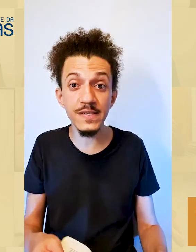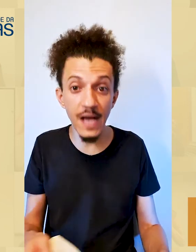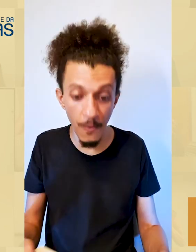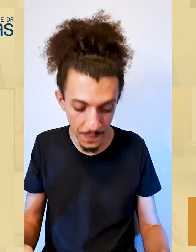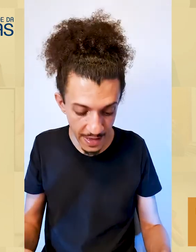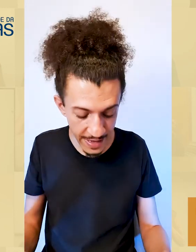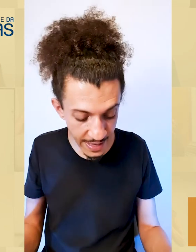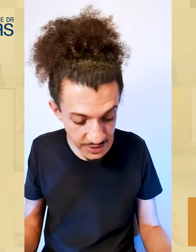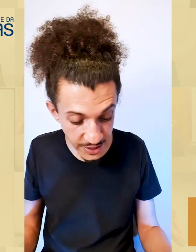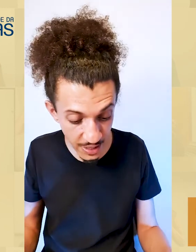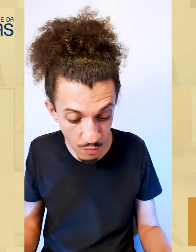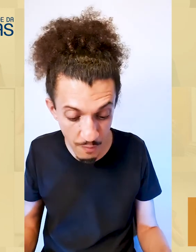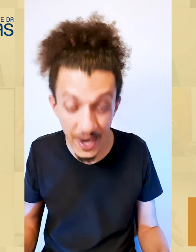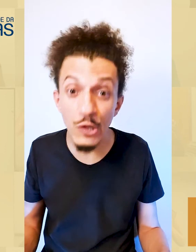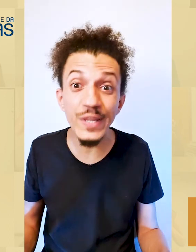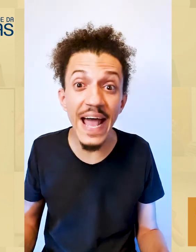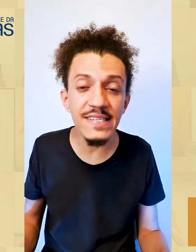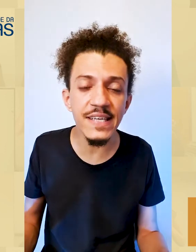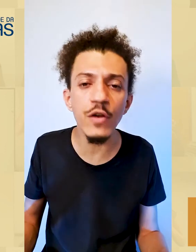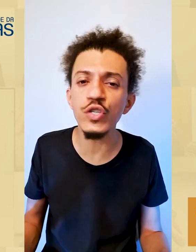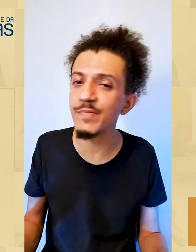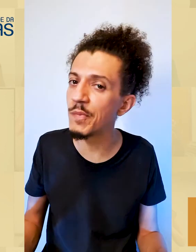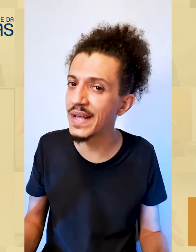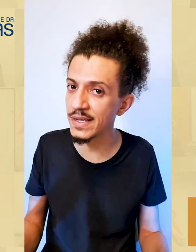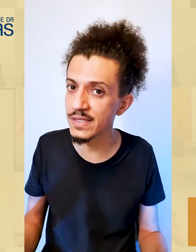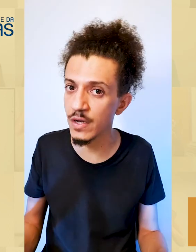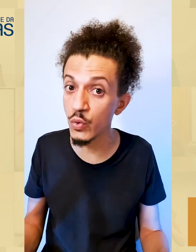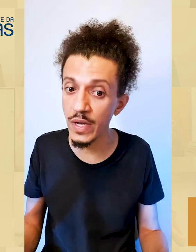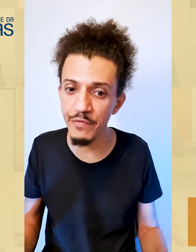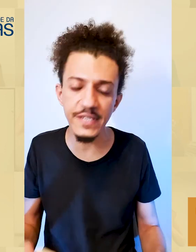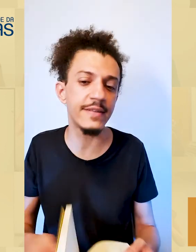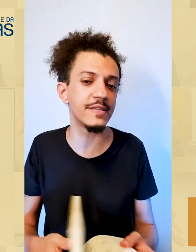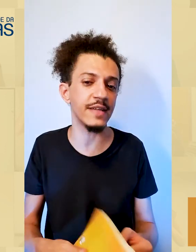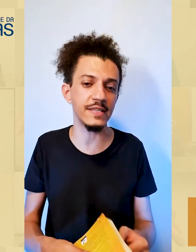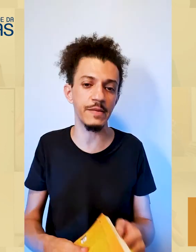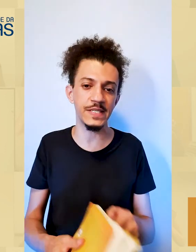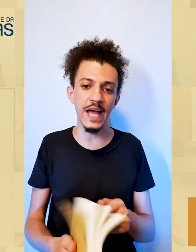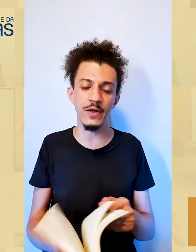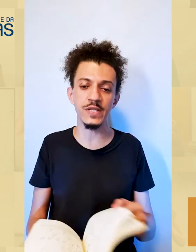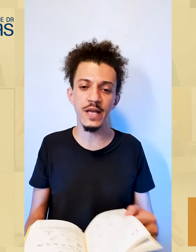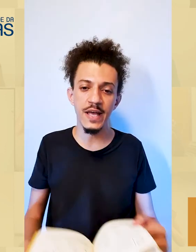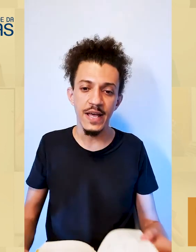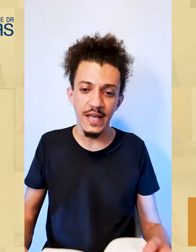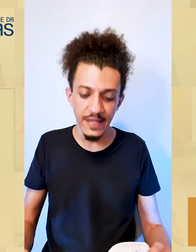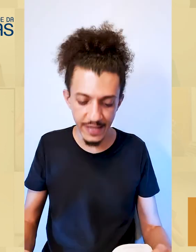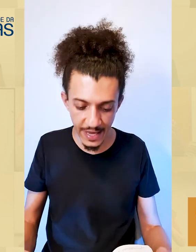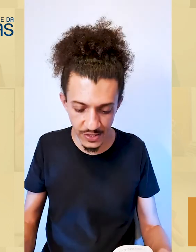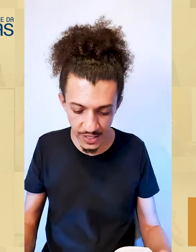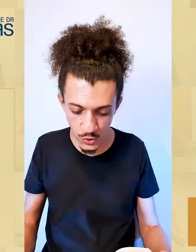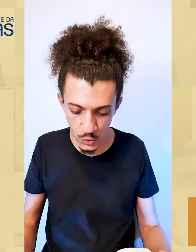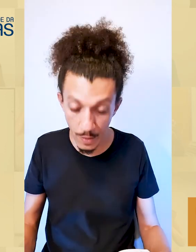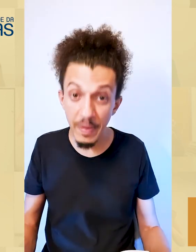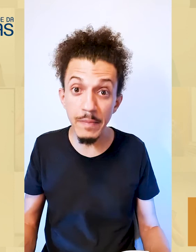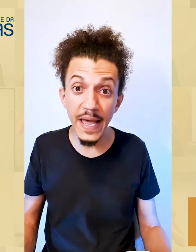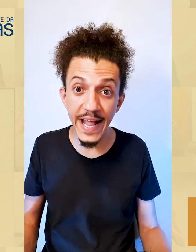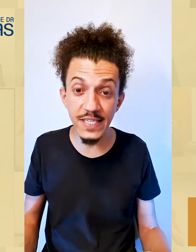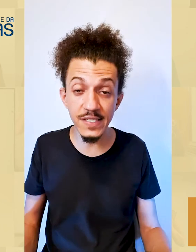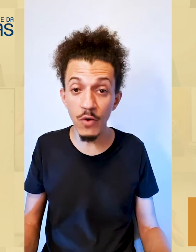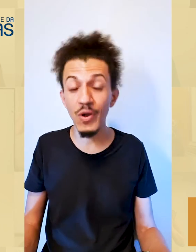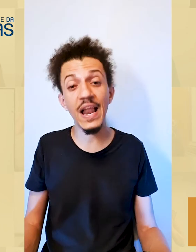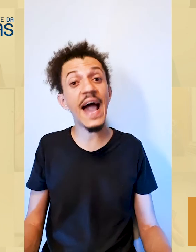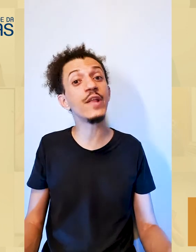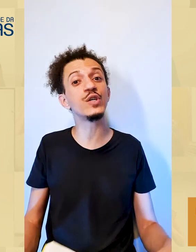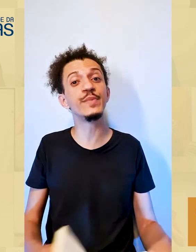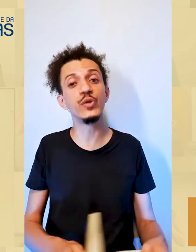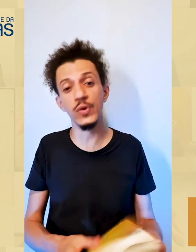muito especial, em que a gente está comemorando 10 anos de publicação do livro Escrita de Sinais Sem Mistérios, desde a sua primeira